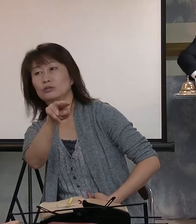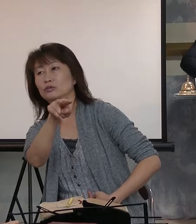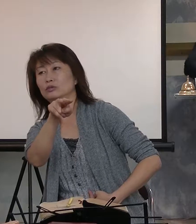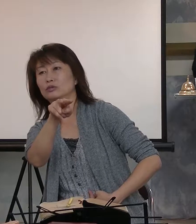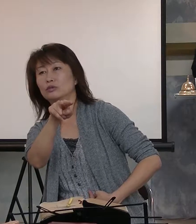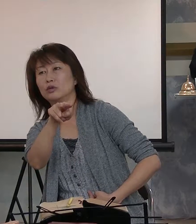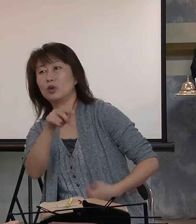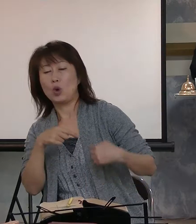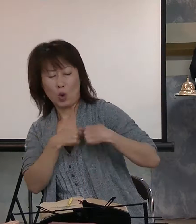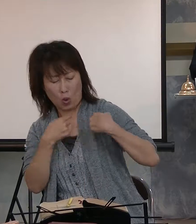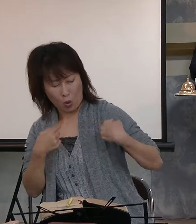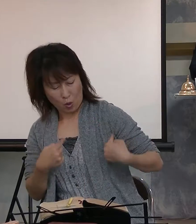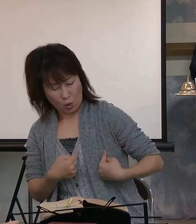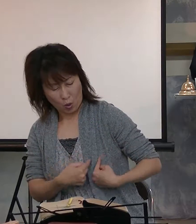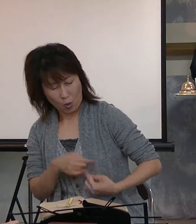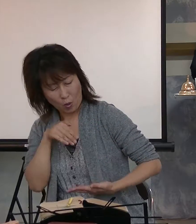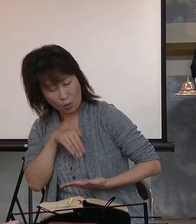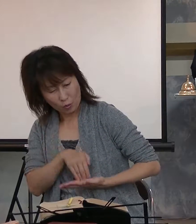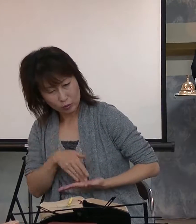心から